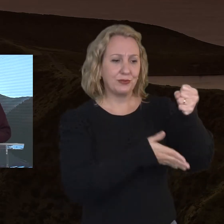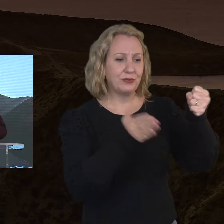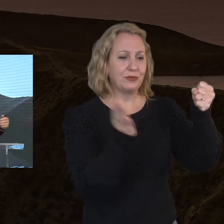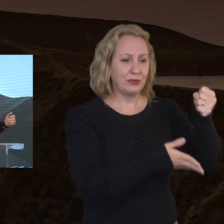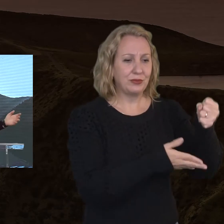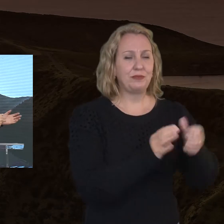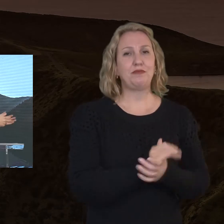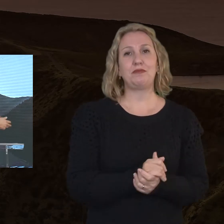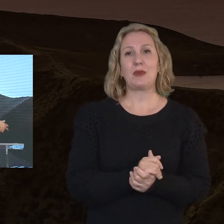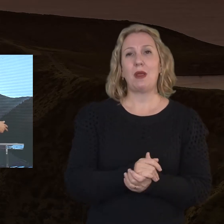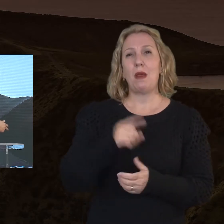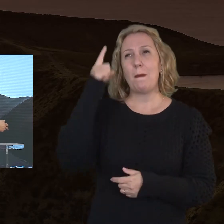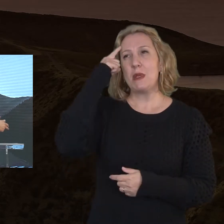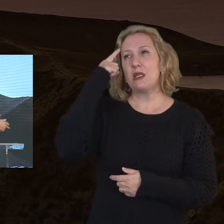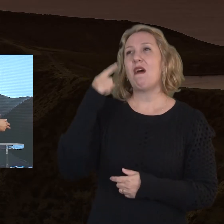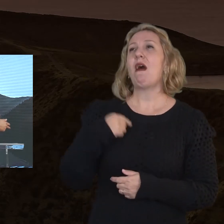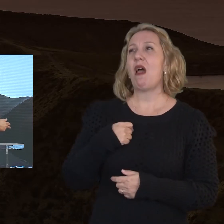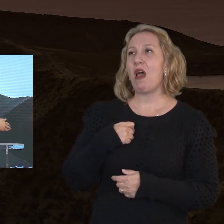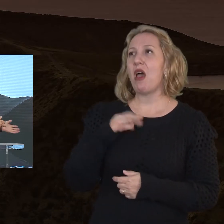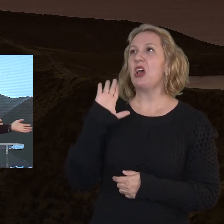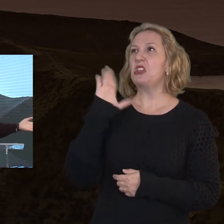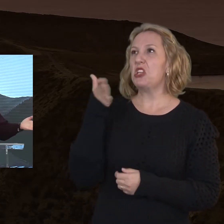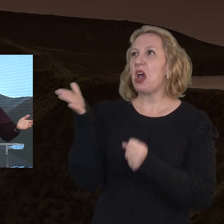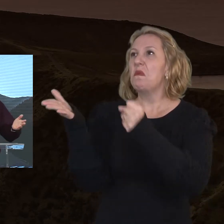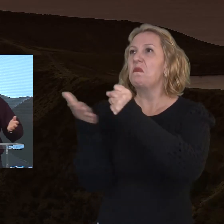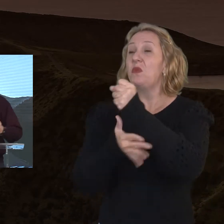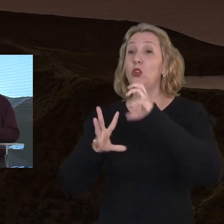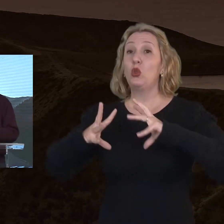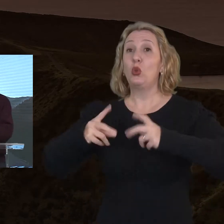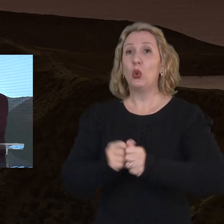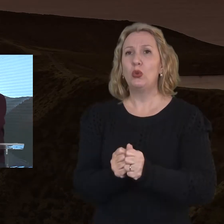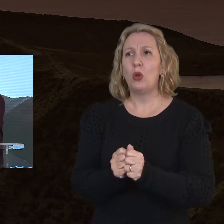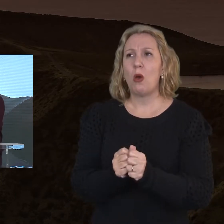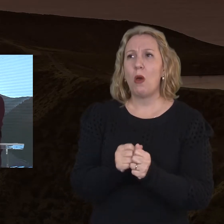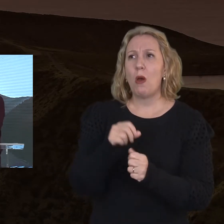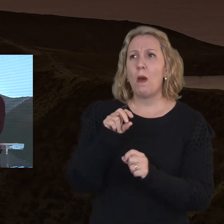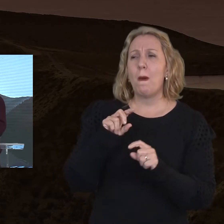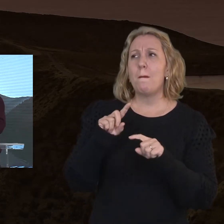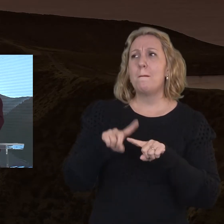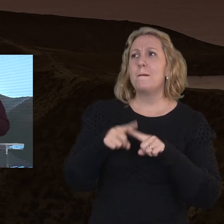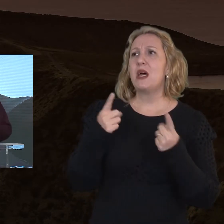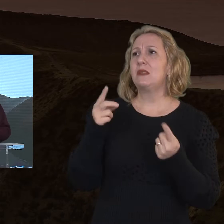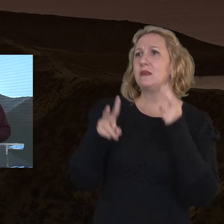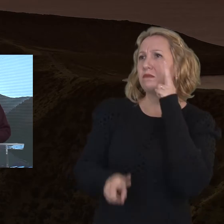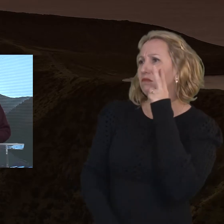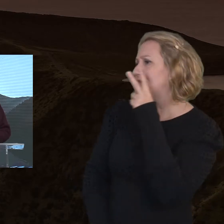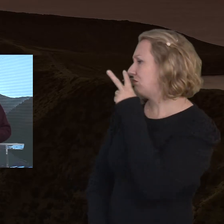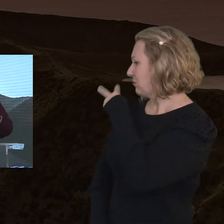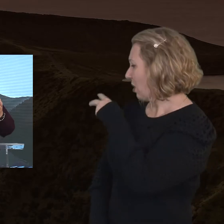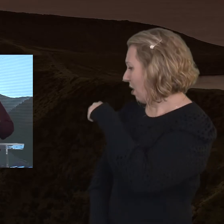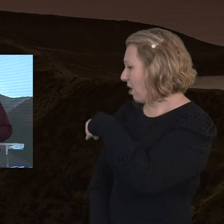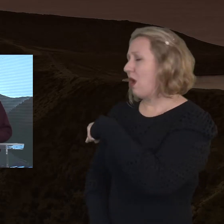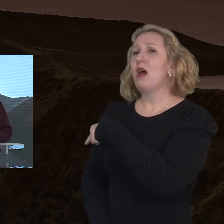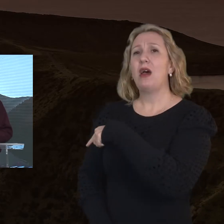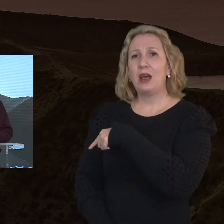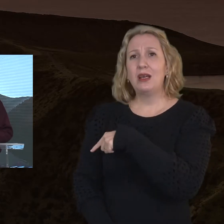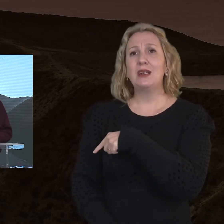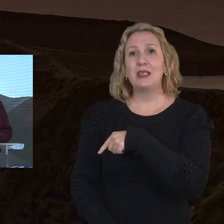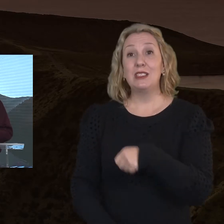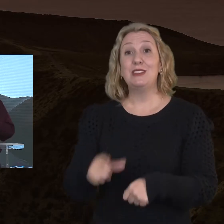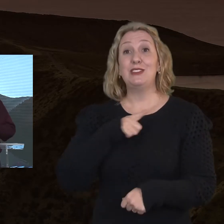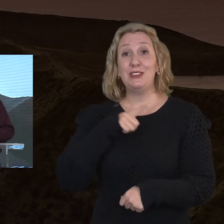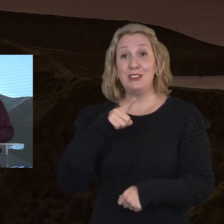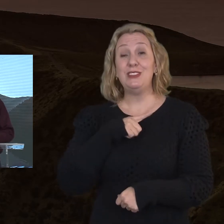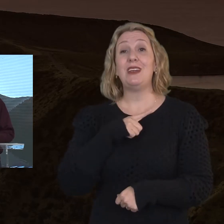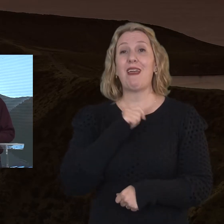achavam que tinha colhido tudo quando o virar quando olhavam para trás viram que deixaram a áreas sem cortar se esqueceram